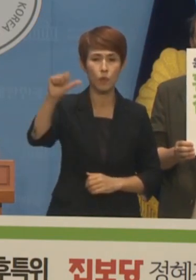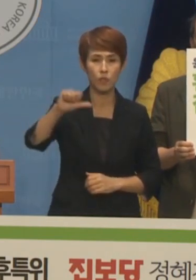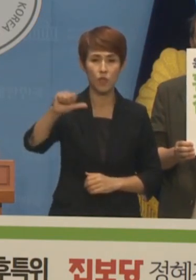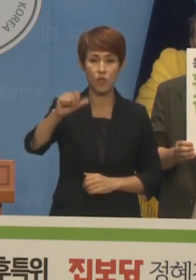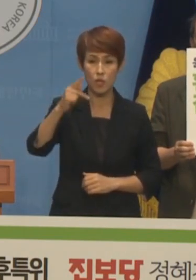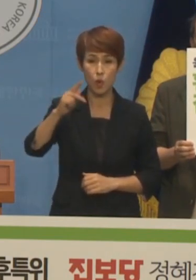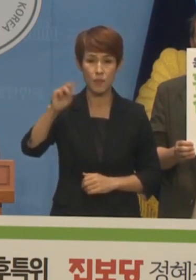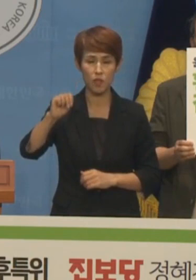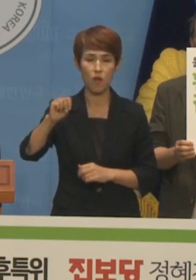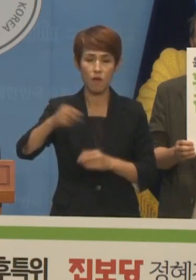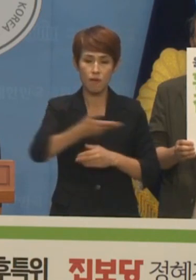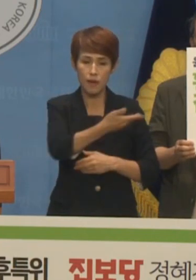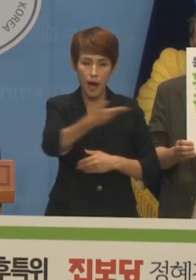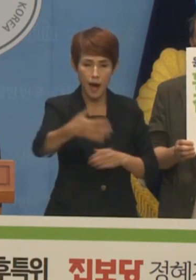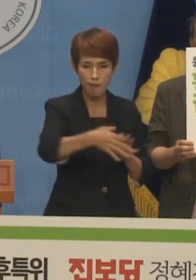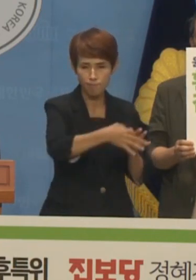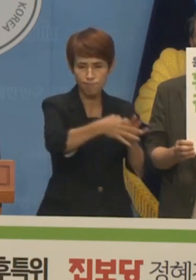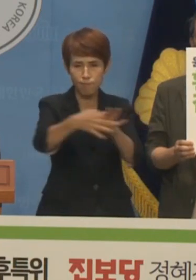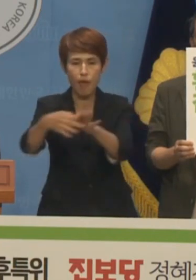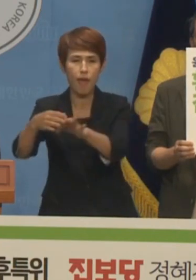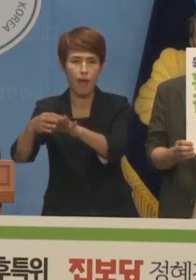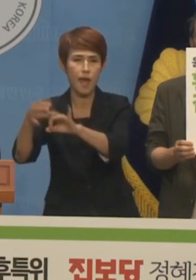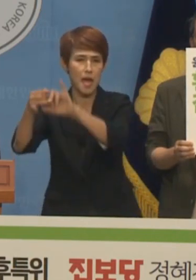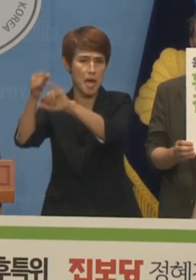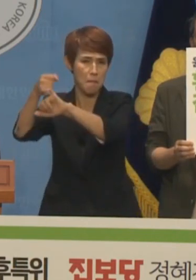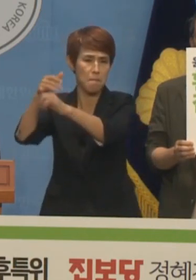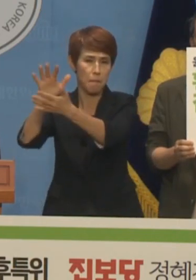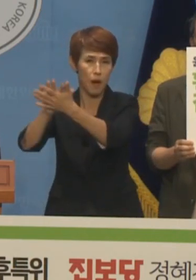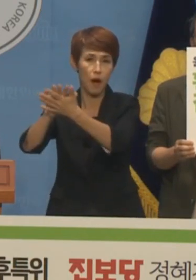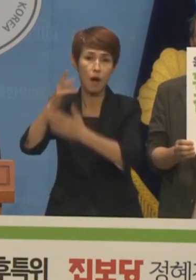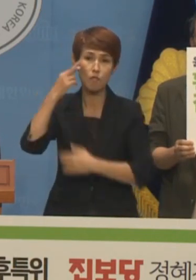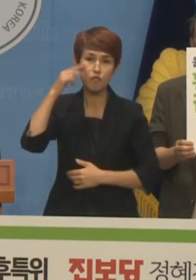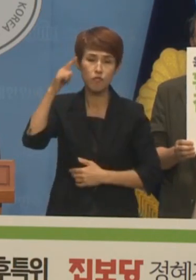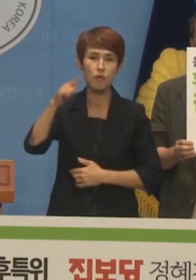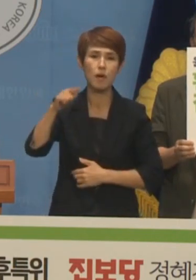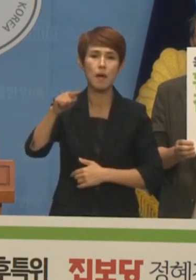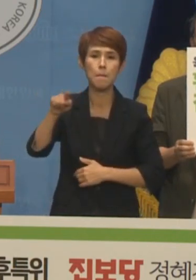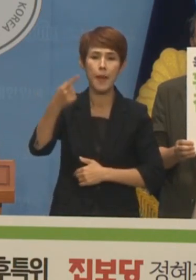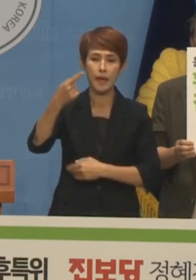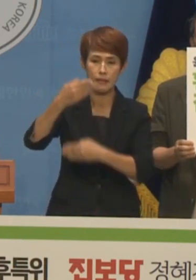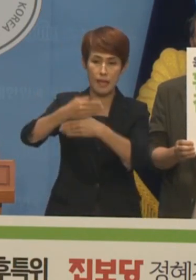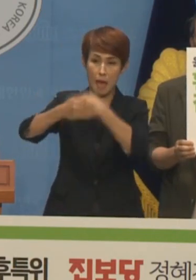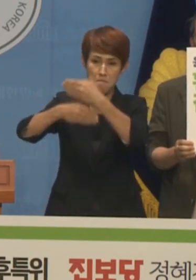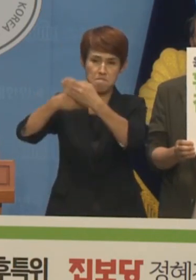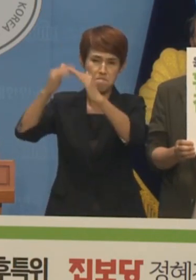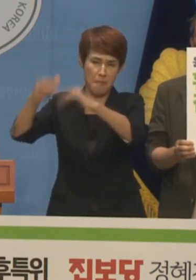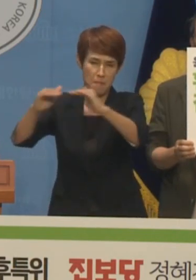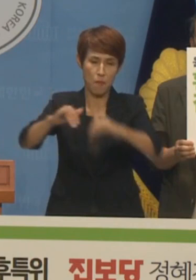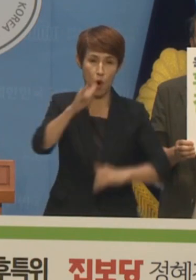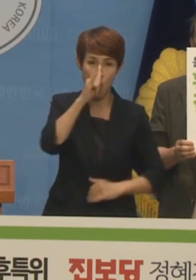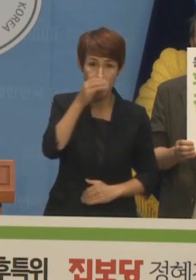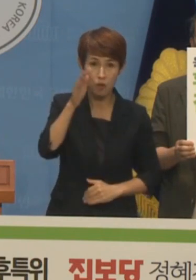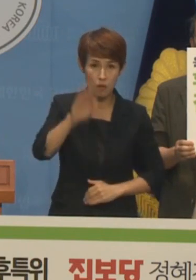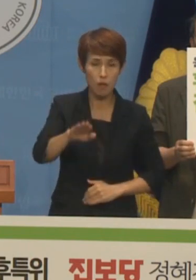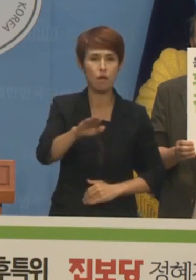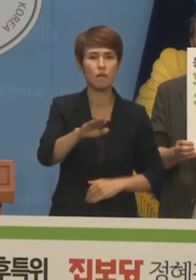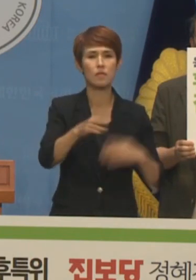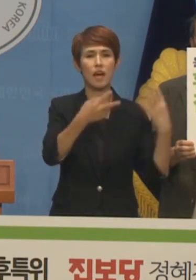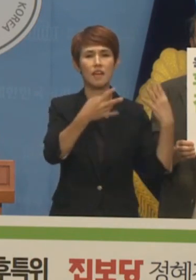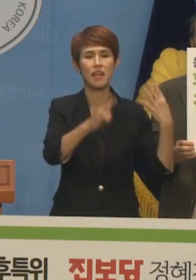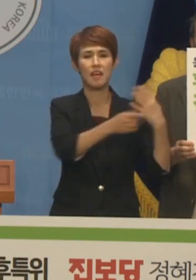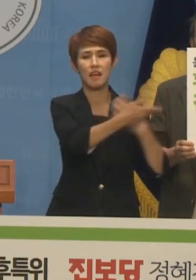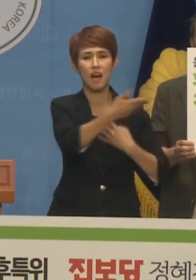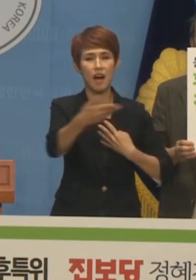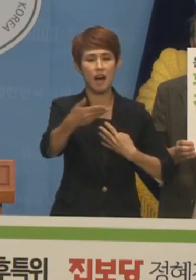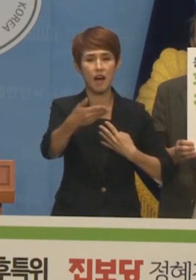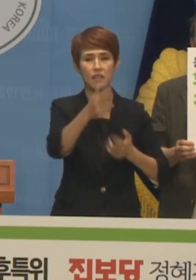강을 연결하기를 결의하고 미국이 매년 100개 내외의 댐을 철거하는 동안 환경부는 실패한 4대강 사업을 되살리고